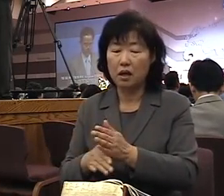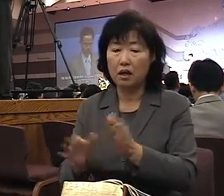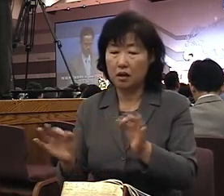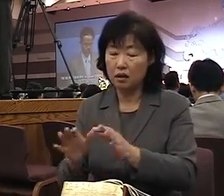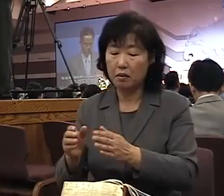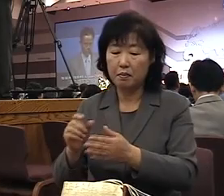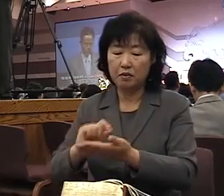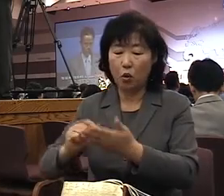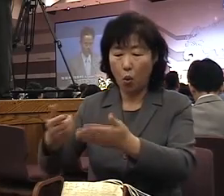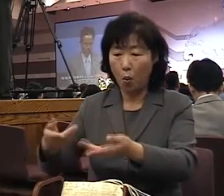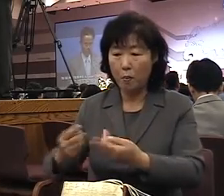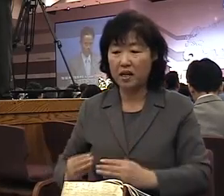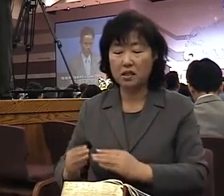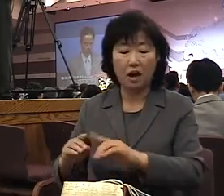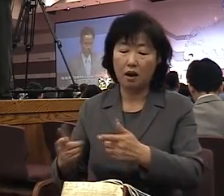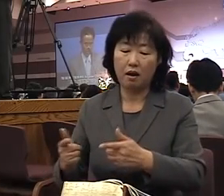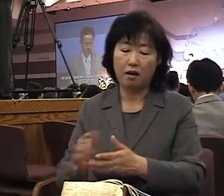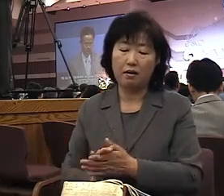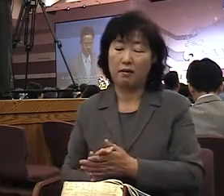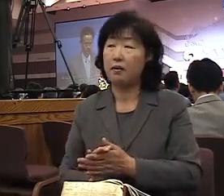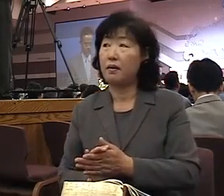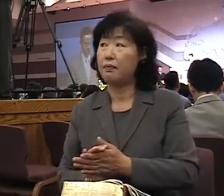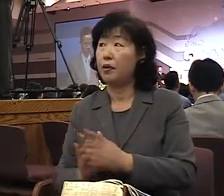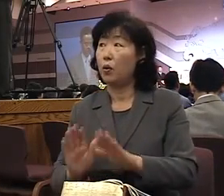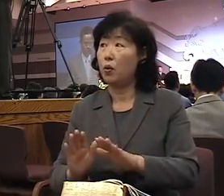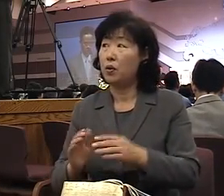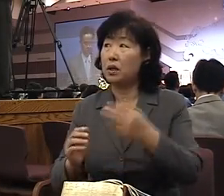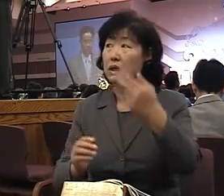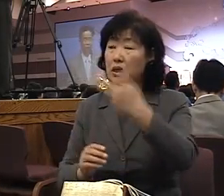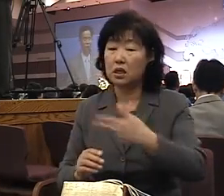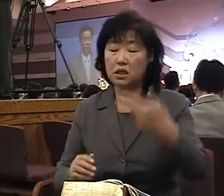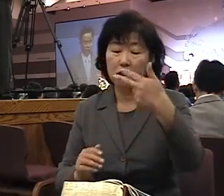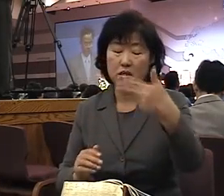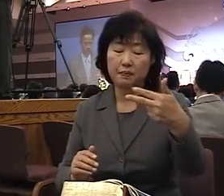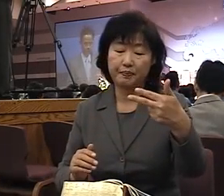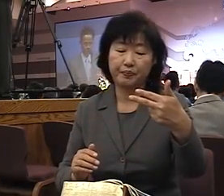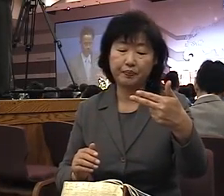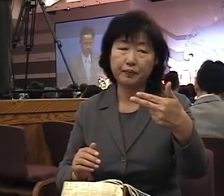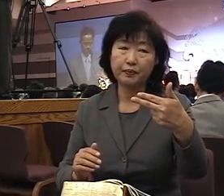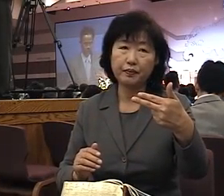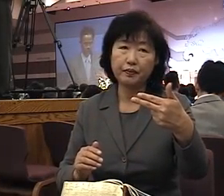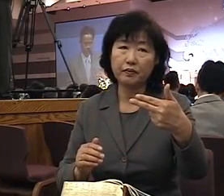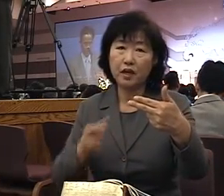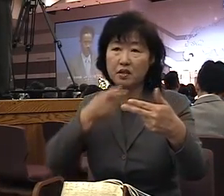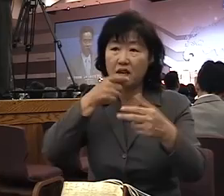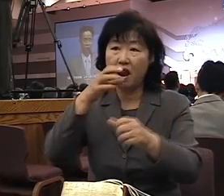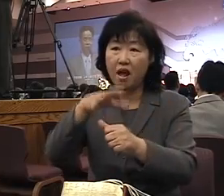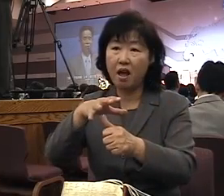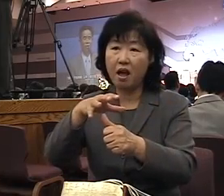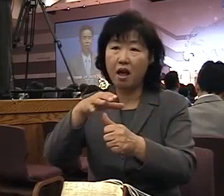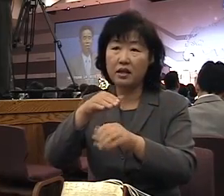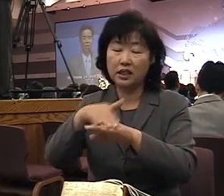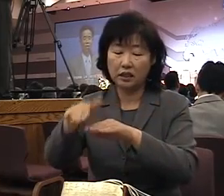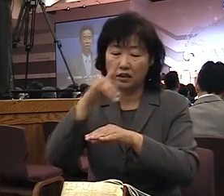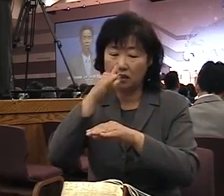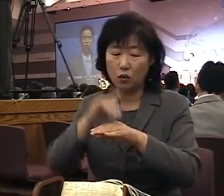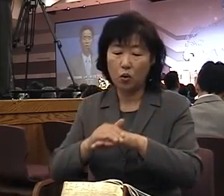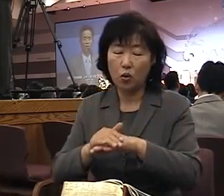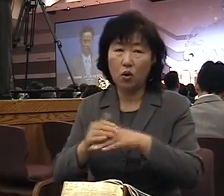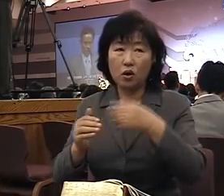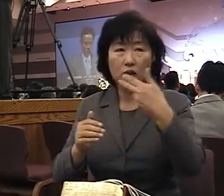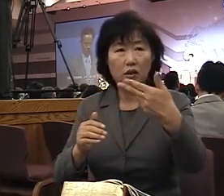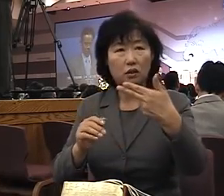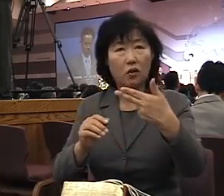그 점도 유의해 주시면 감사하겠습니다. 2007년 상반기 세례 예배 및 세례식이 있습니다. 오는 7월